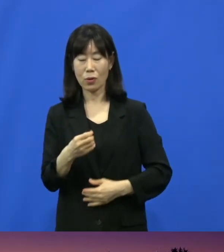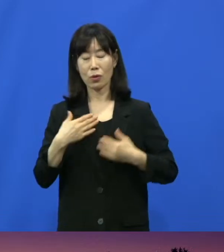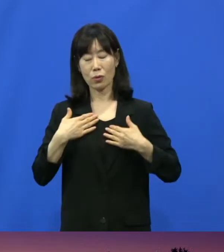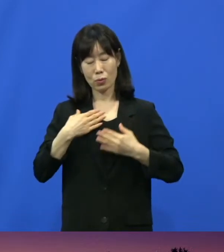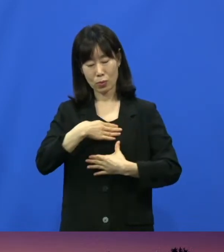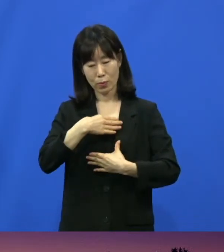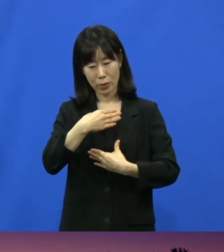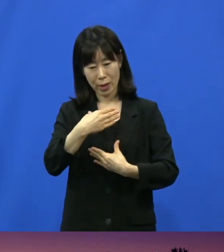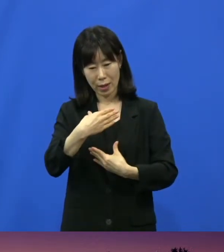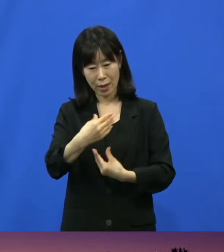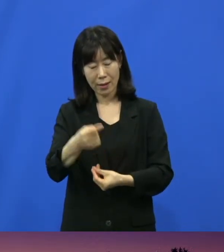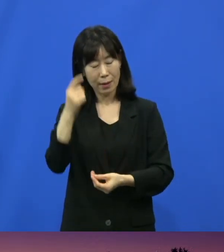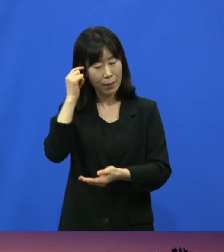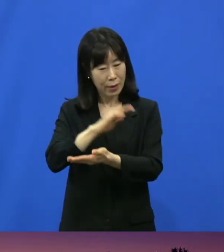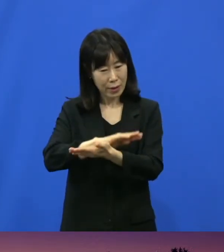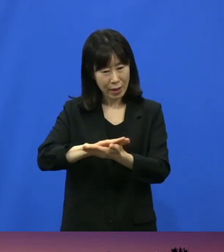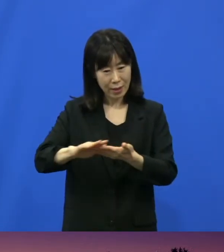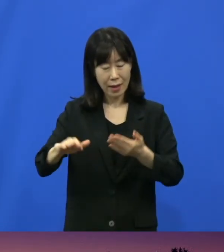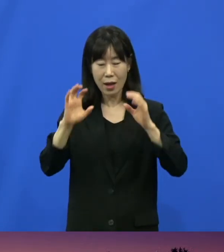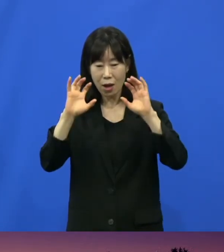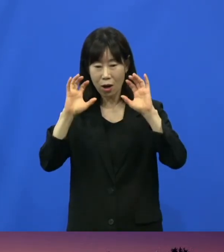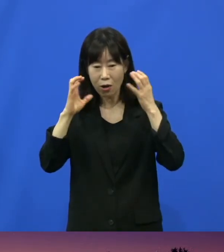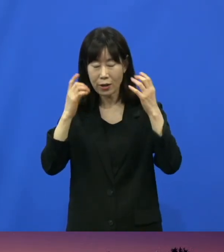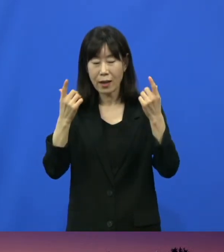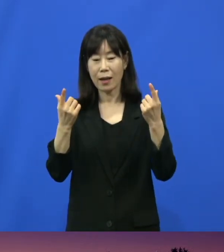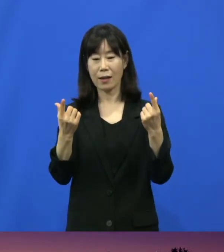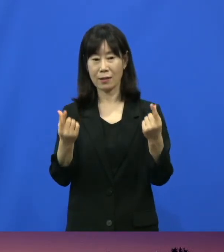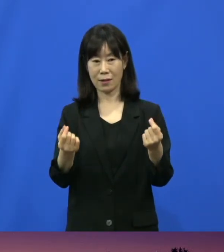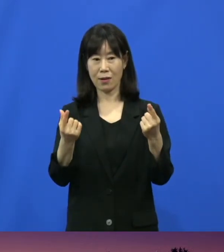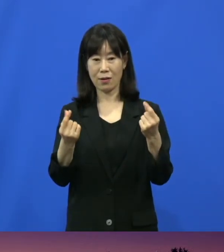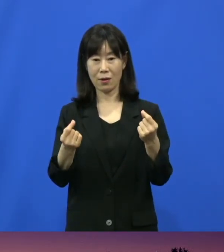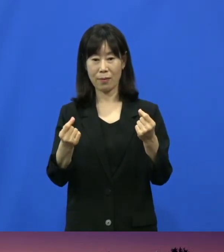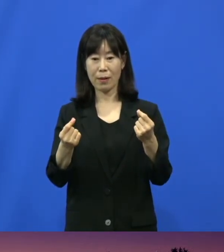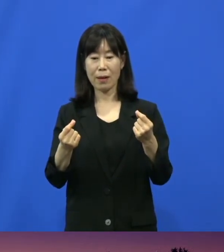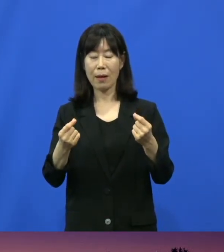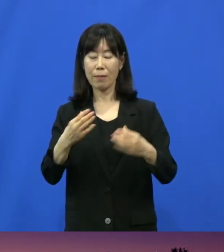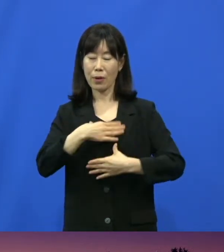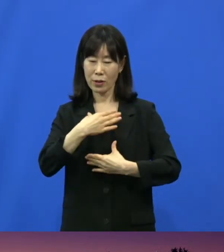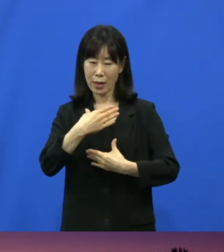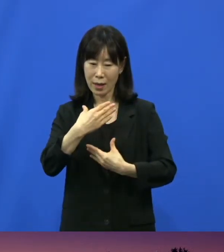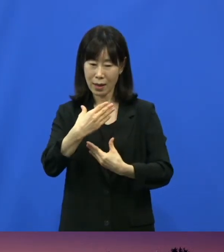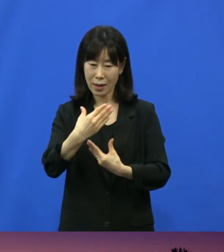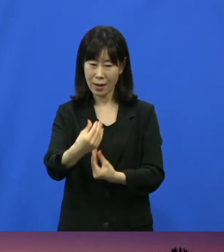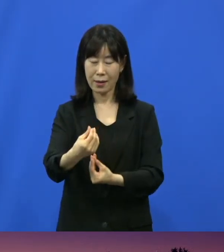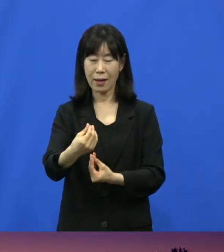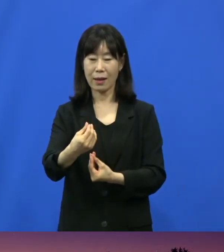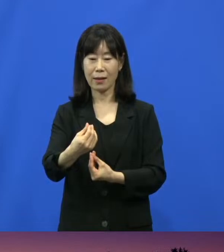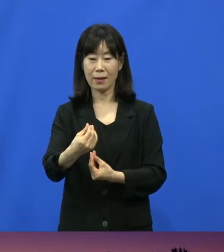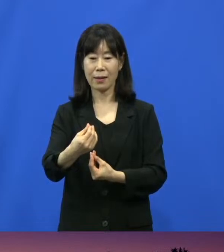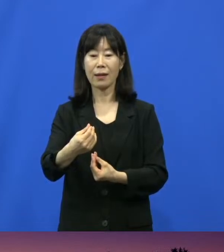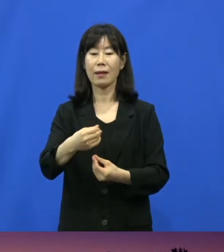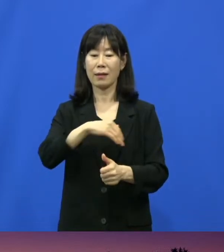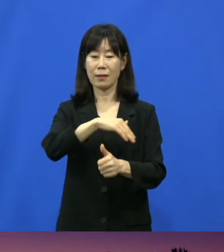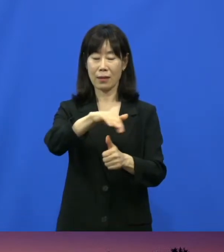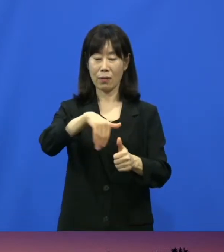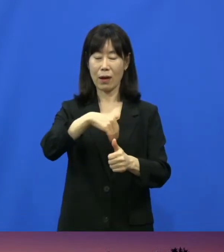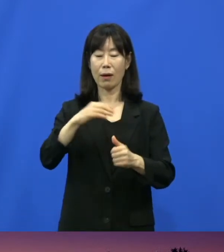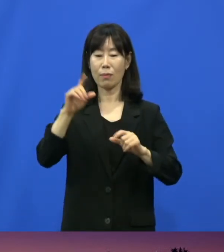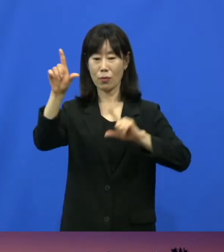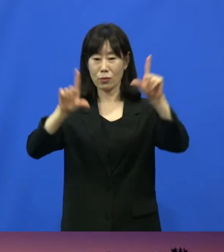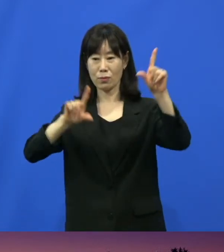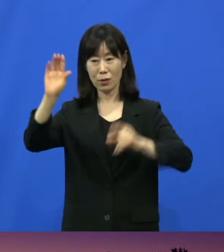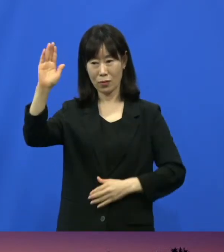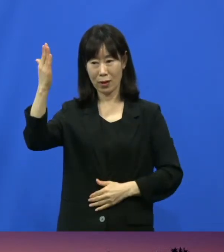고요한 그 어린아이가 젖을 먹고 젖을 뗀 상태의 그 고요한 상태로 빠져들어가는 거예요. 이 은혜가 있게